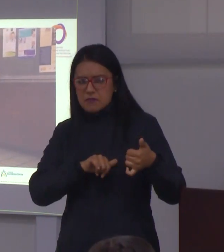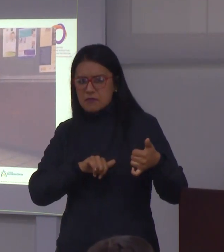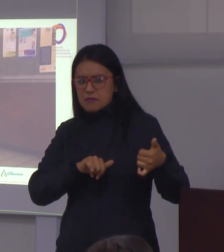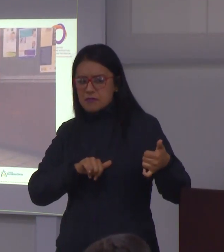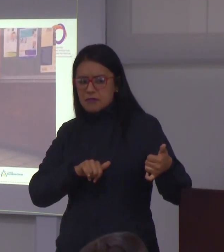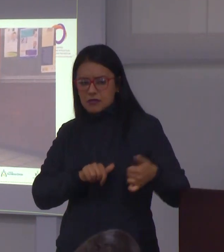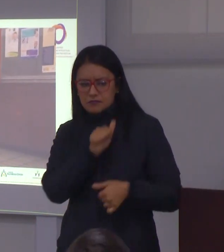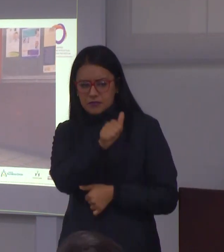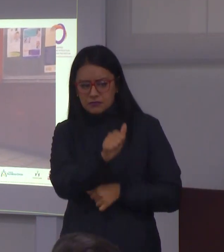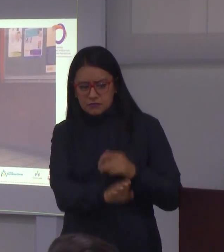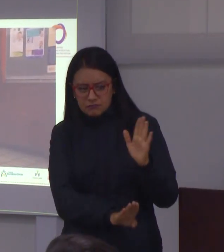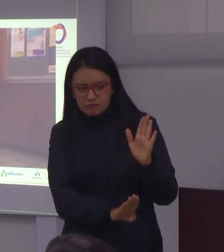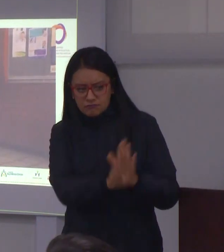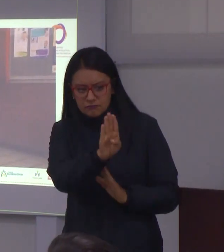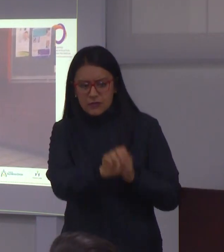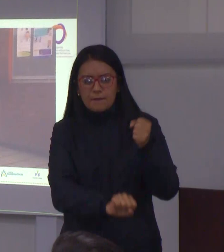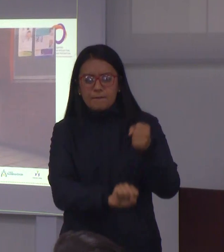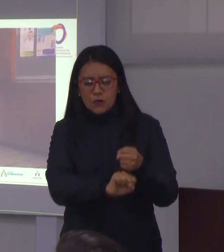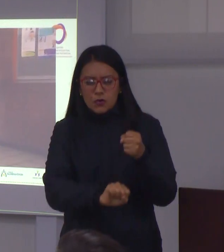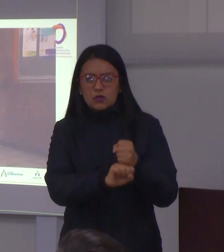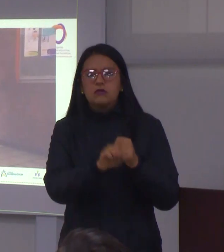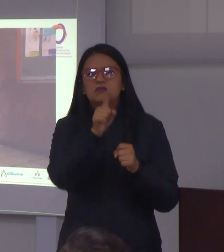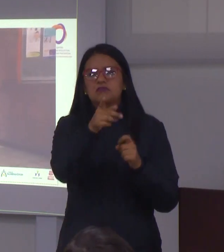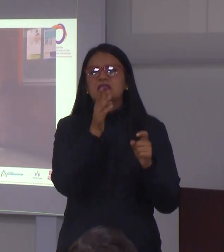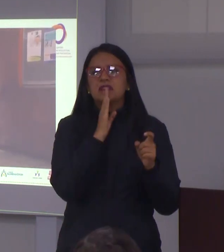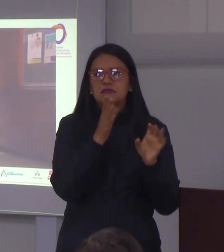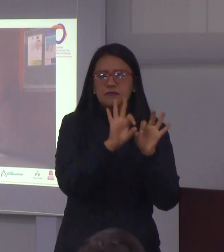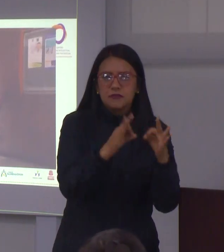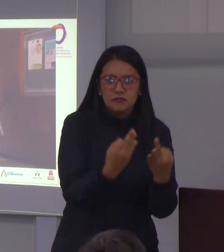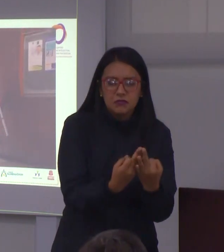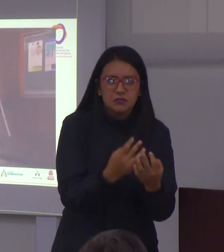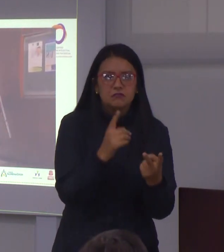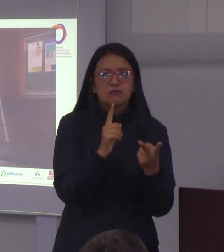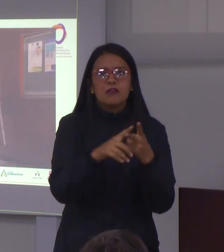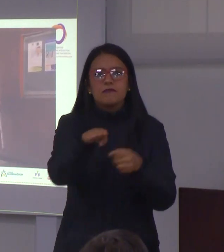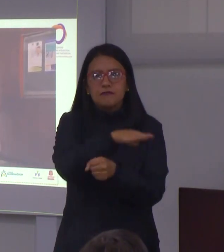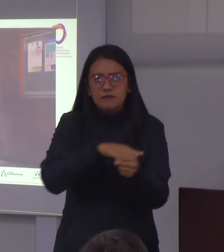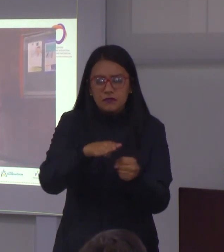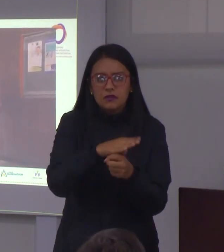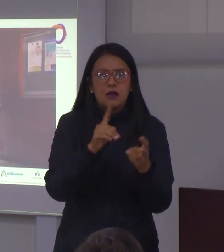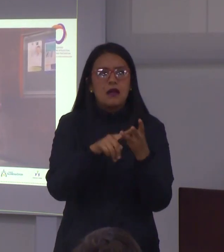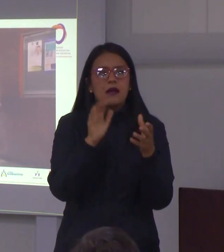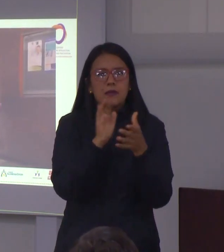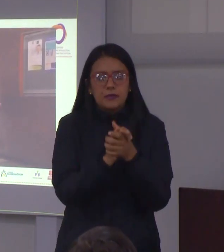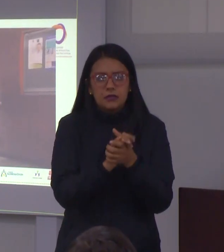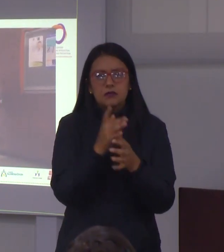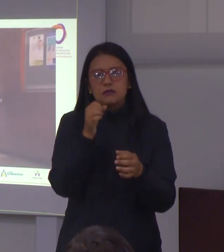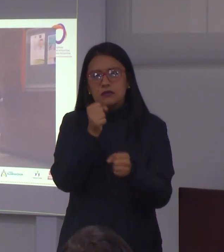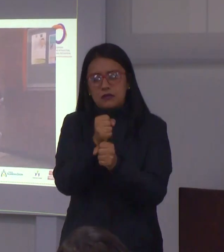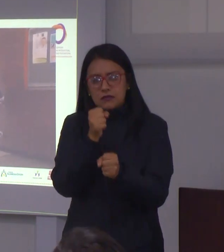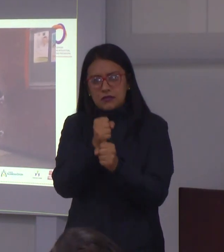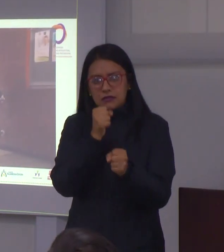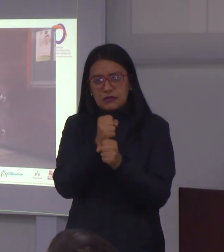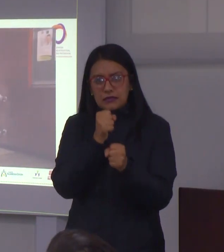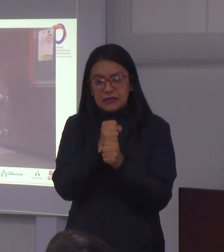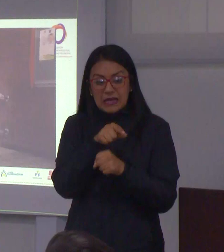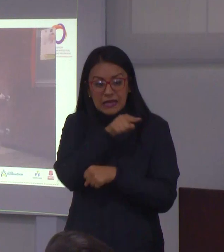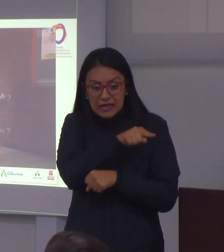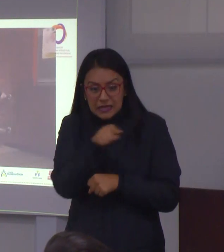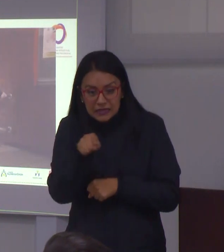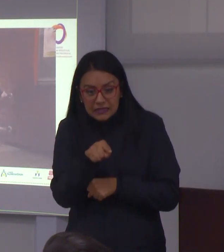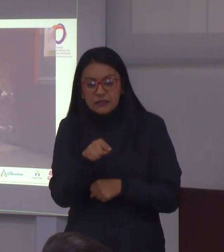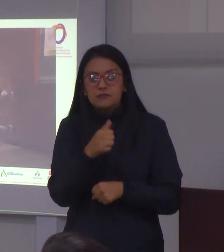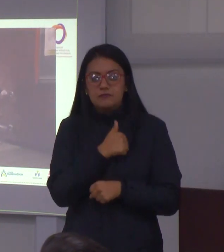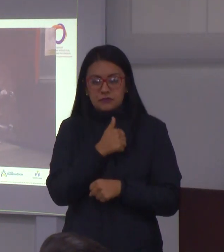para proyectarlo a apoyos naturales como su familia, el barrio, sus amigos, su trabajo. Y en la misma medida